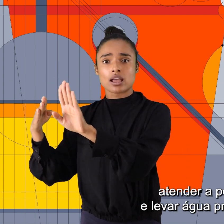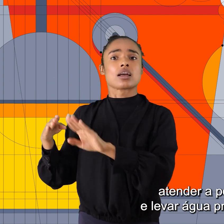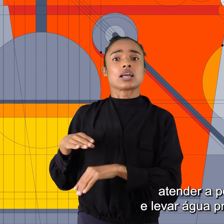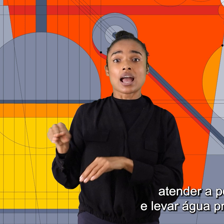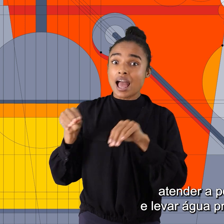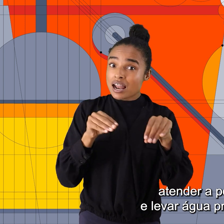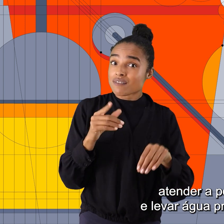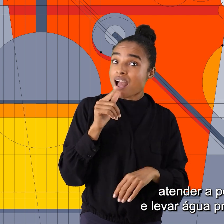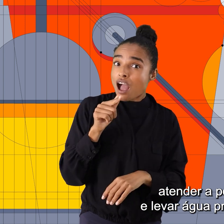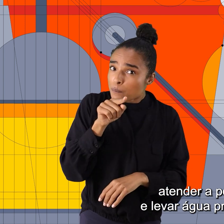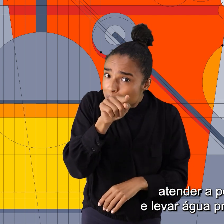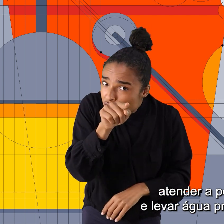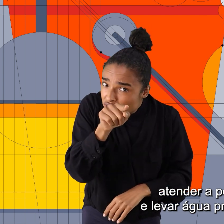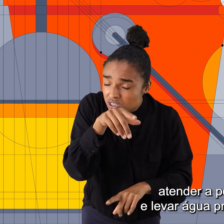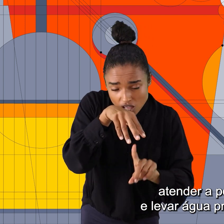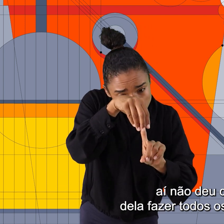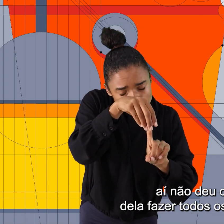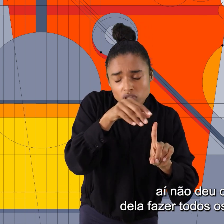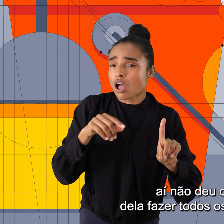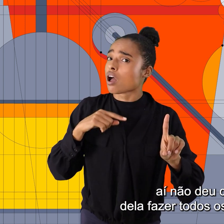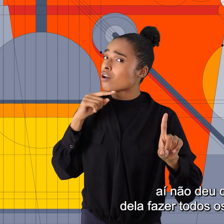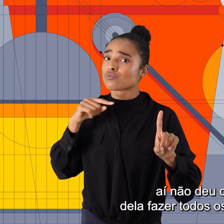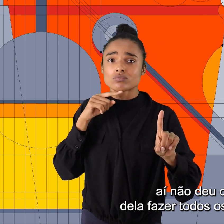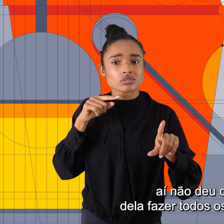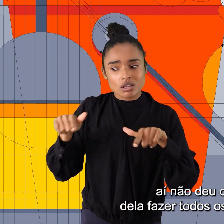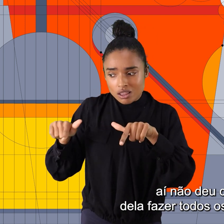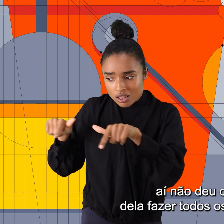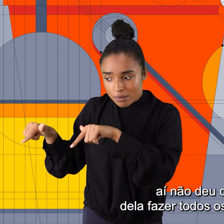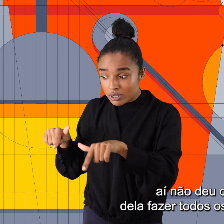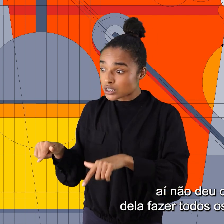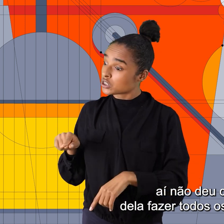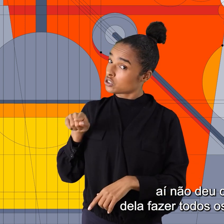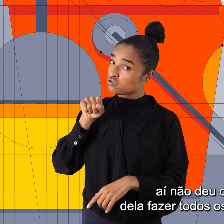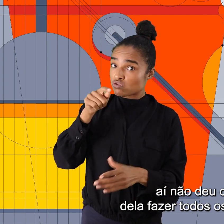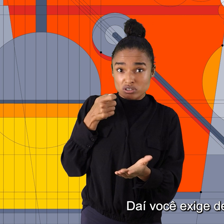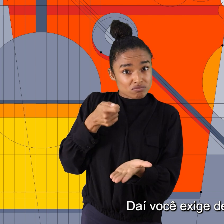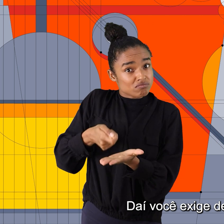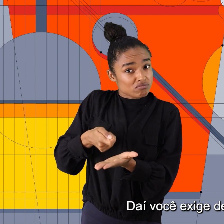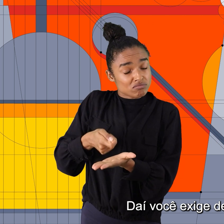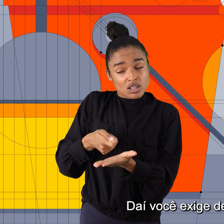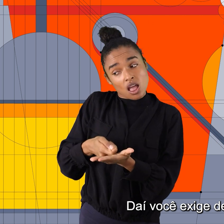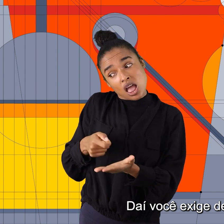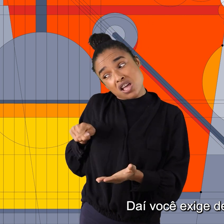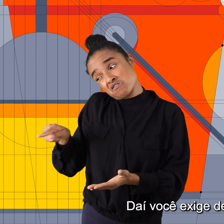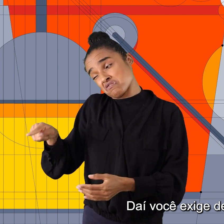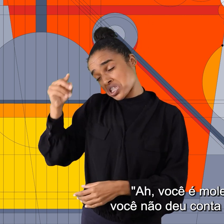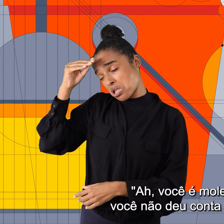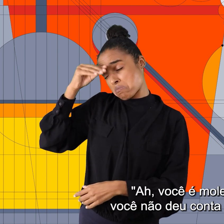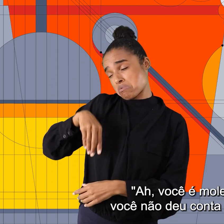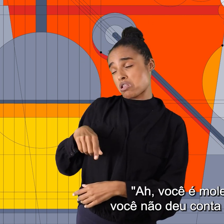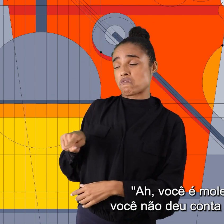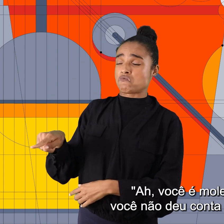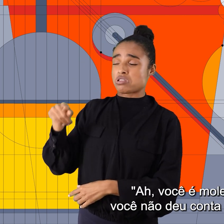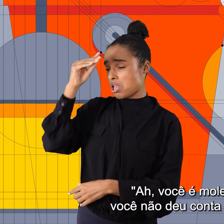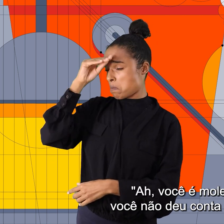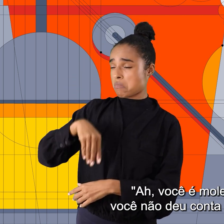atender a porta e levar água para você, aí não deu conta dela fazer todos os trabalhos. Daí você exige dela o quê?